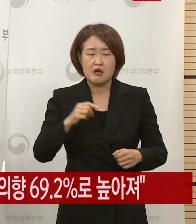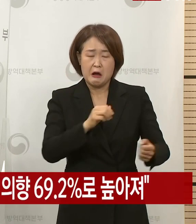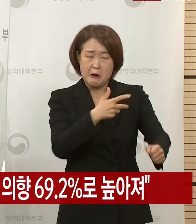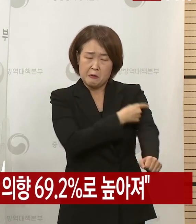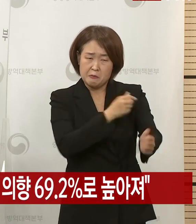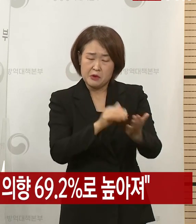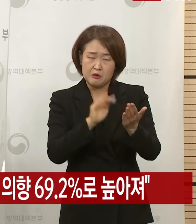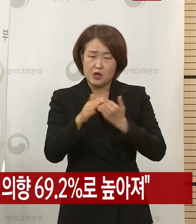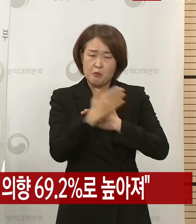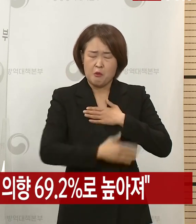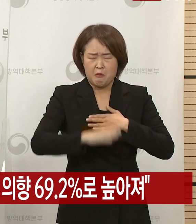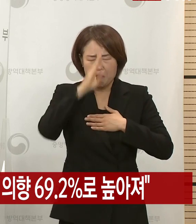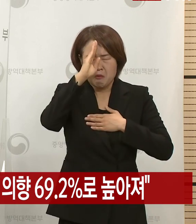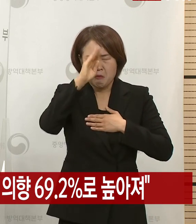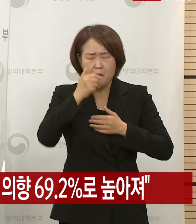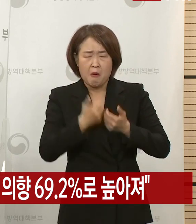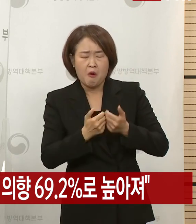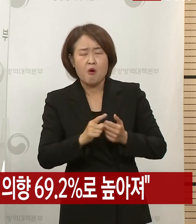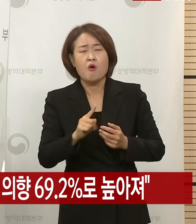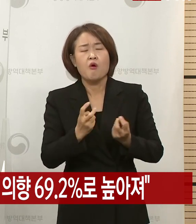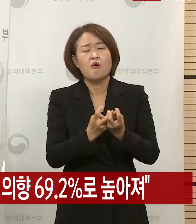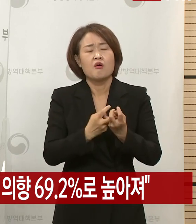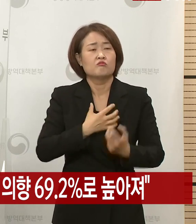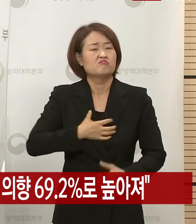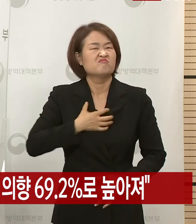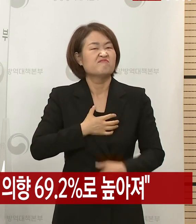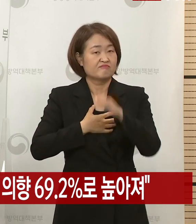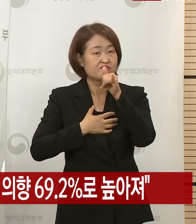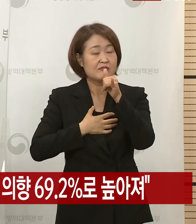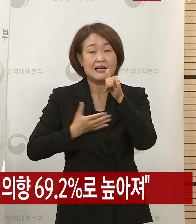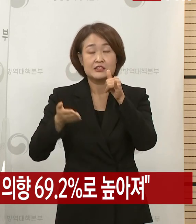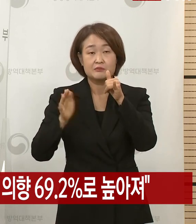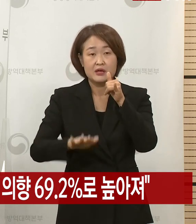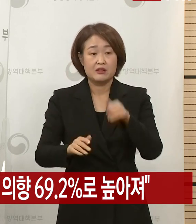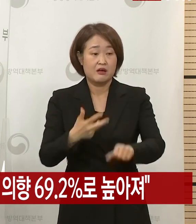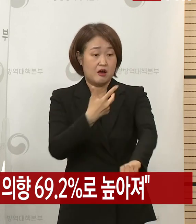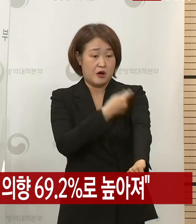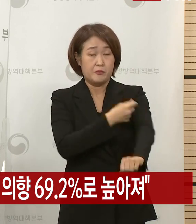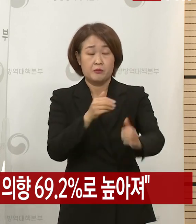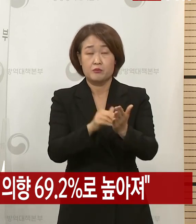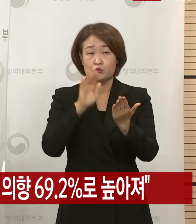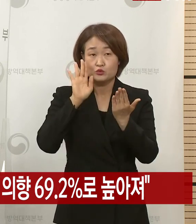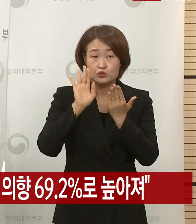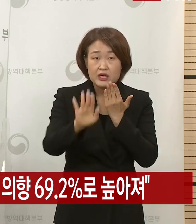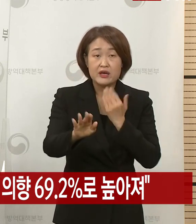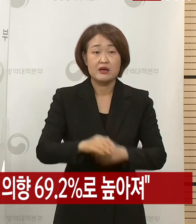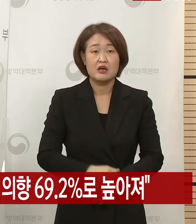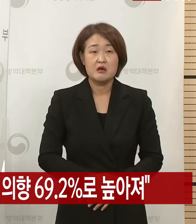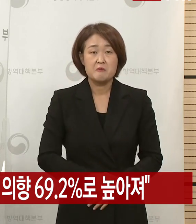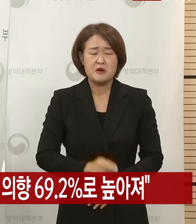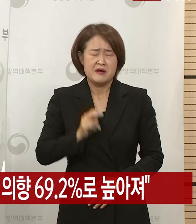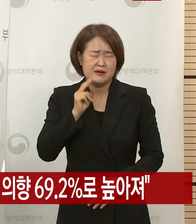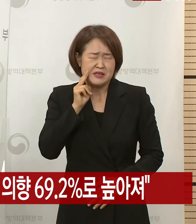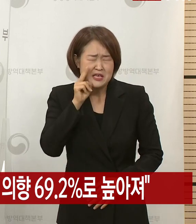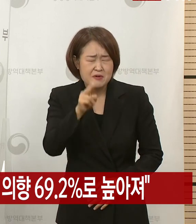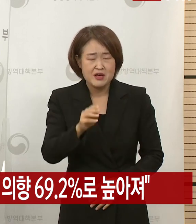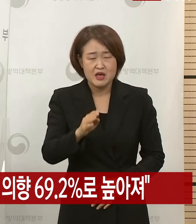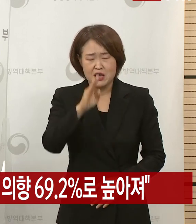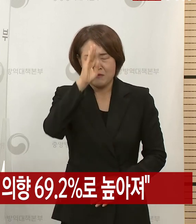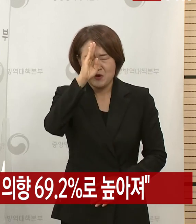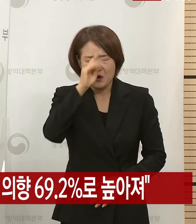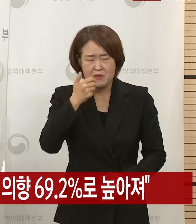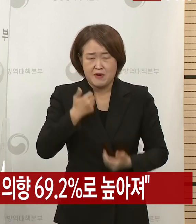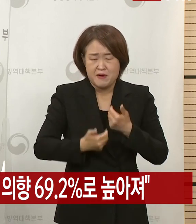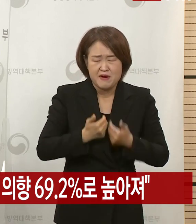우려를 말씀하셨습니다. 그러나 우려하시는 것과는 달리 예방접종 후에 중대한 이상 반응은 매우